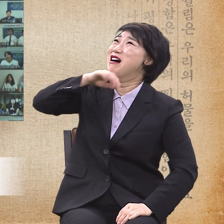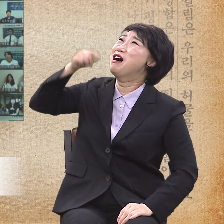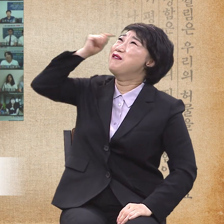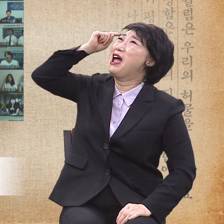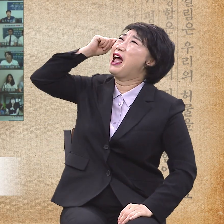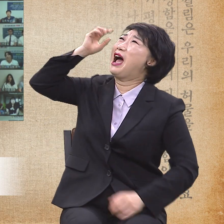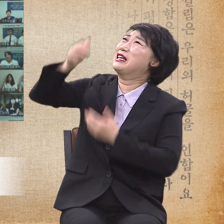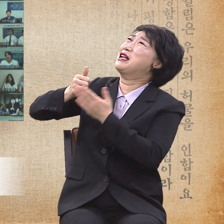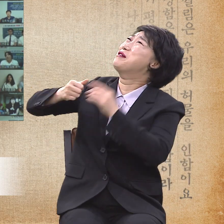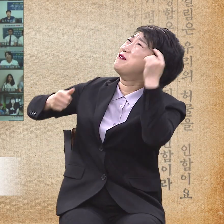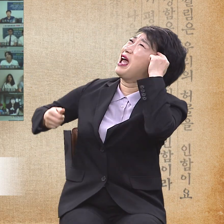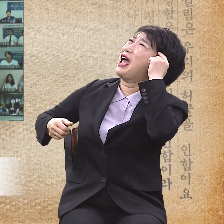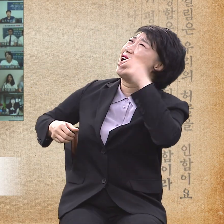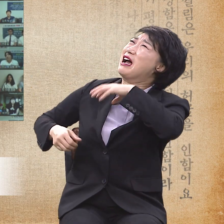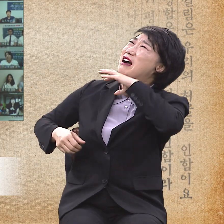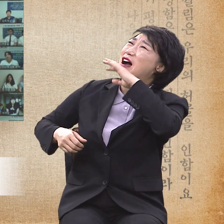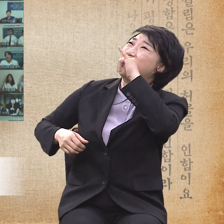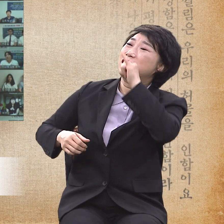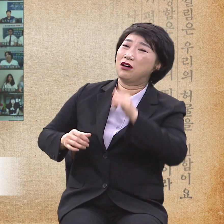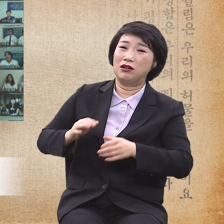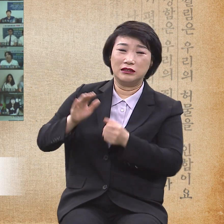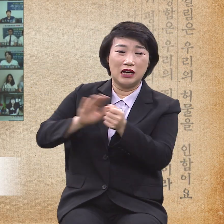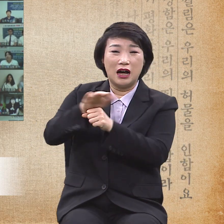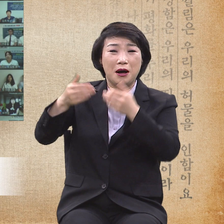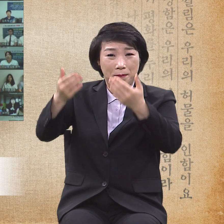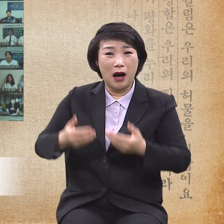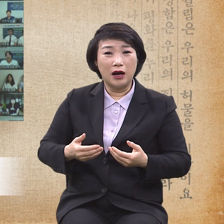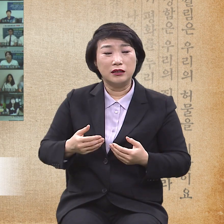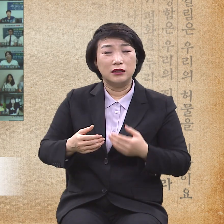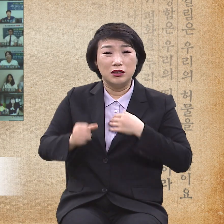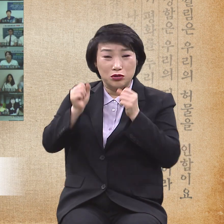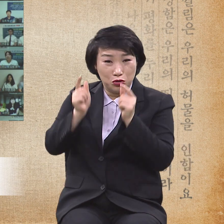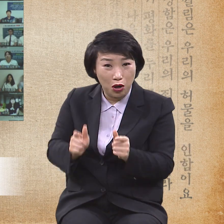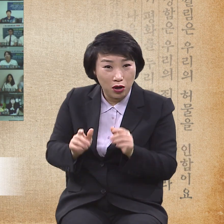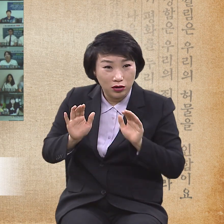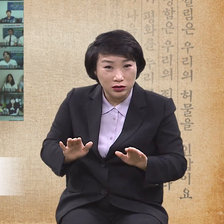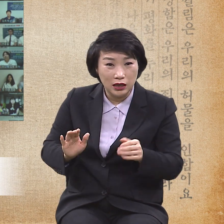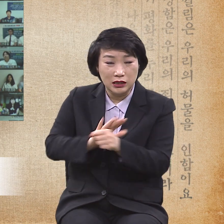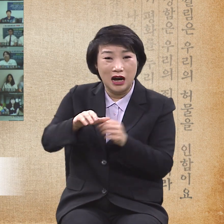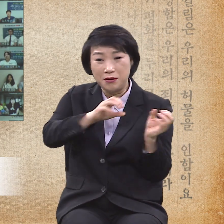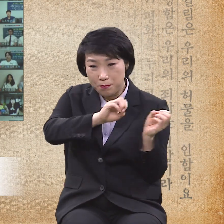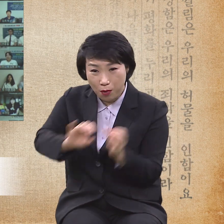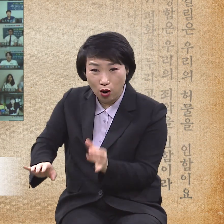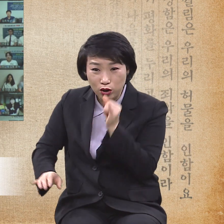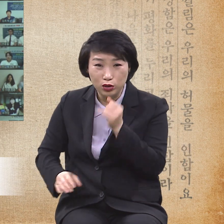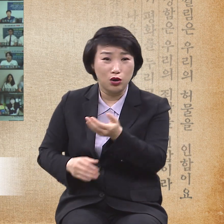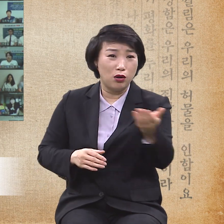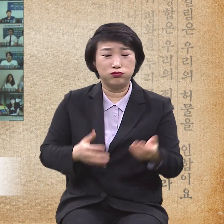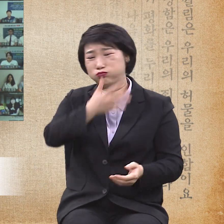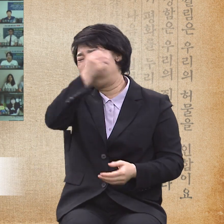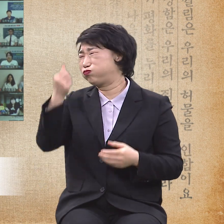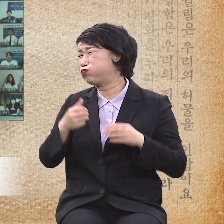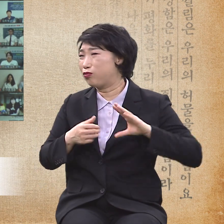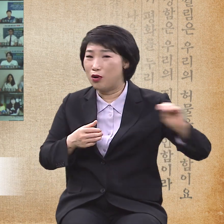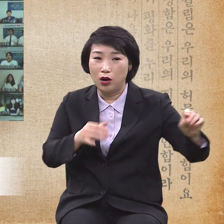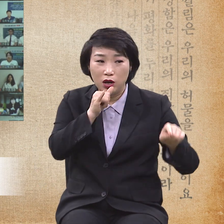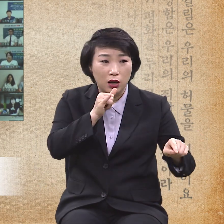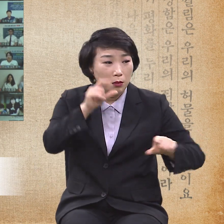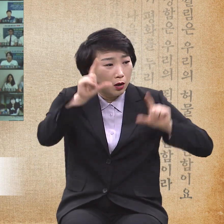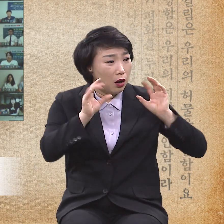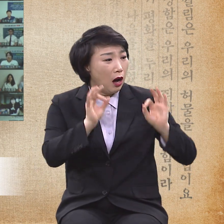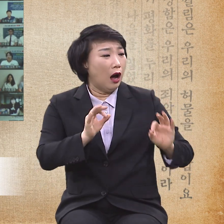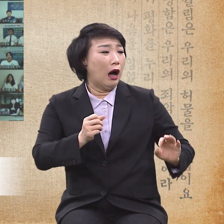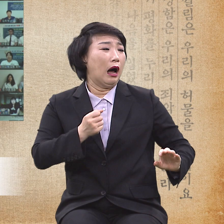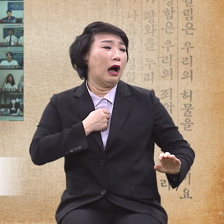이럴 수가 있냐 그러고 사랑받아야 할 찬스에 사랑을 발길로 차고 등 들리고 돌아서는 그 모습을